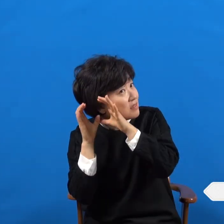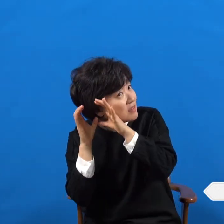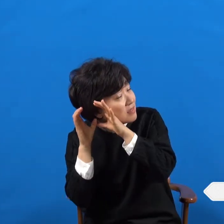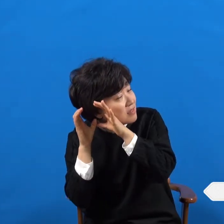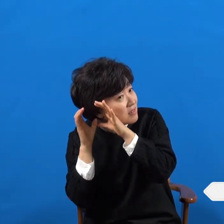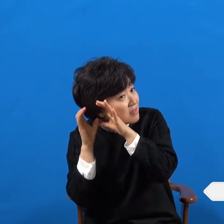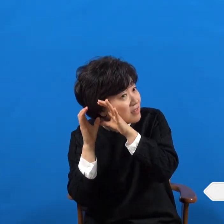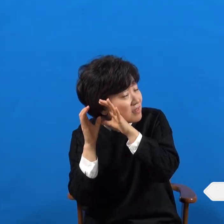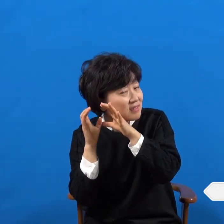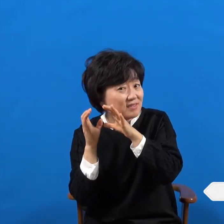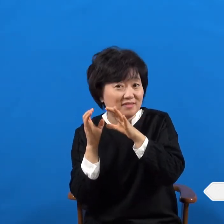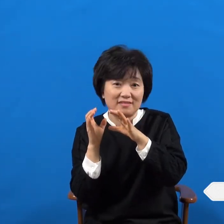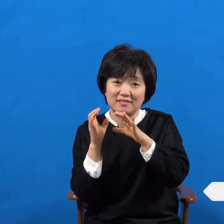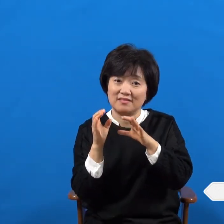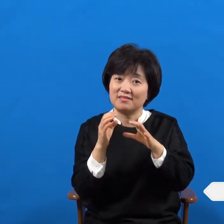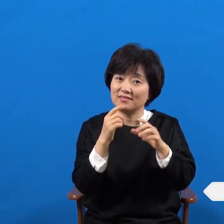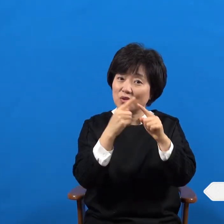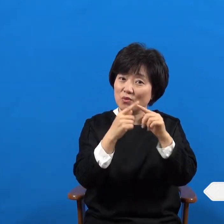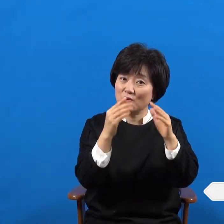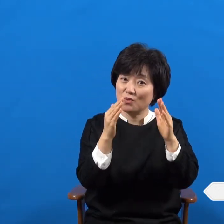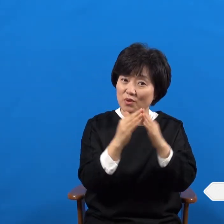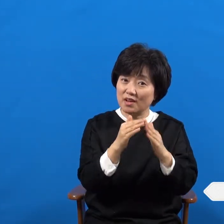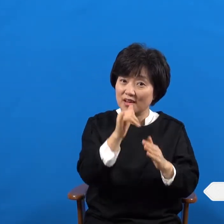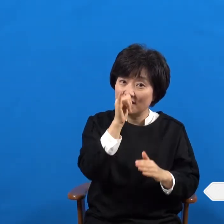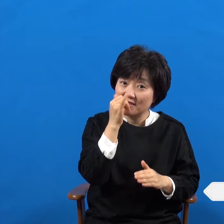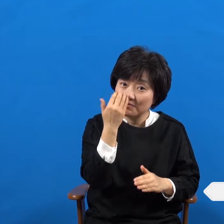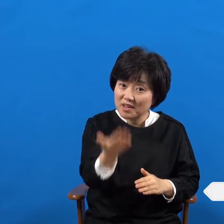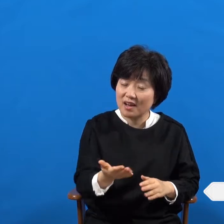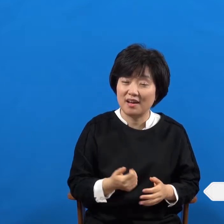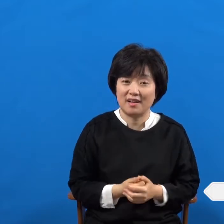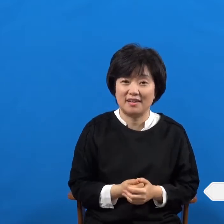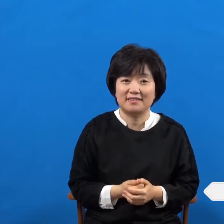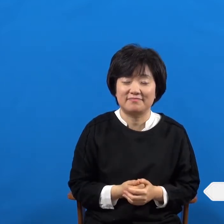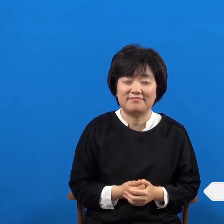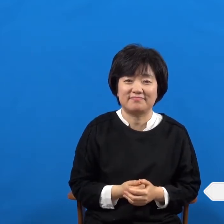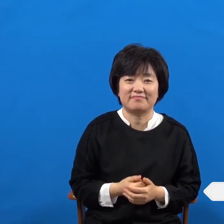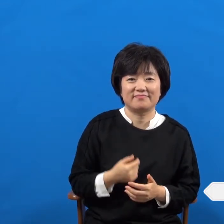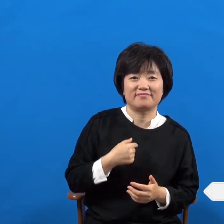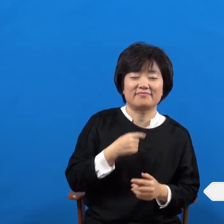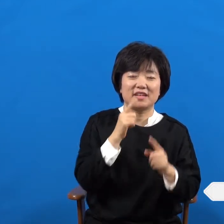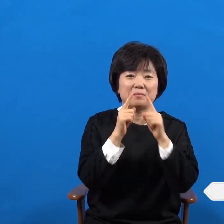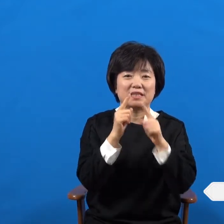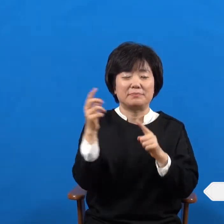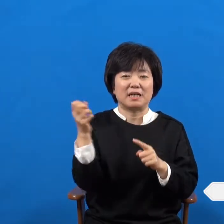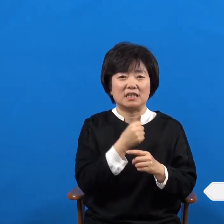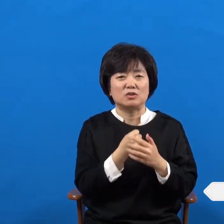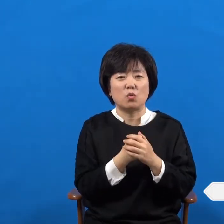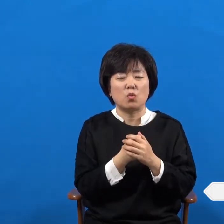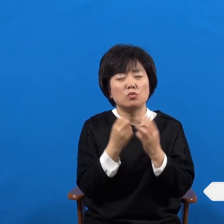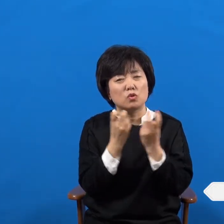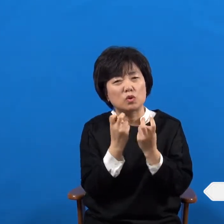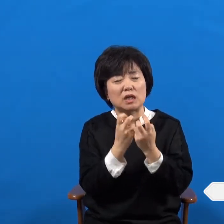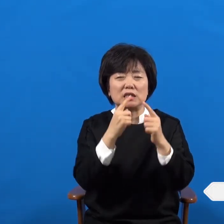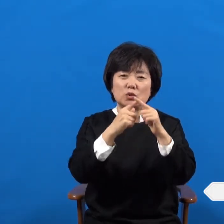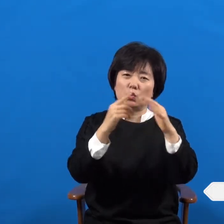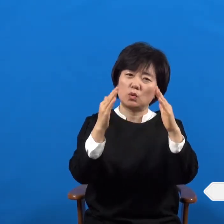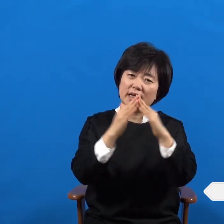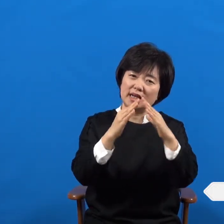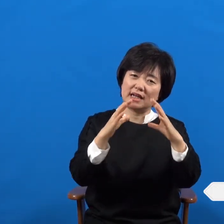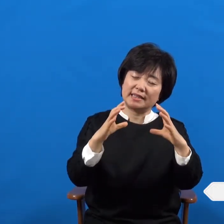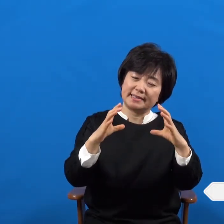듣는 우리 교회가 되고 있습니까? 저는 이 말씀을 가지고 어떻게 하면 우리